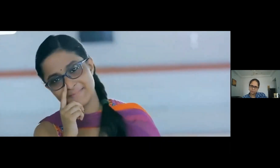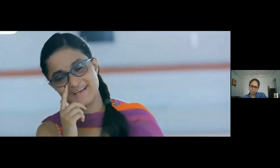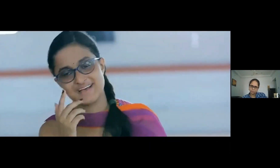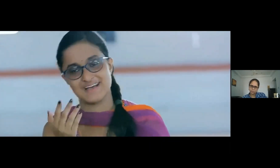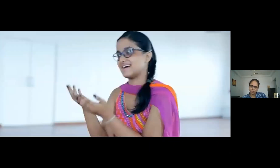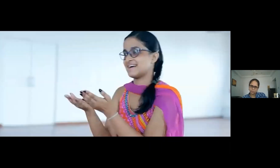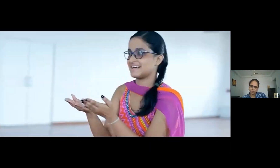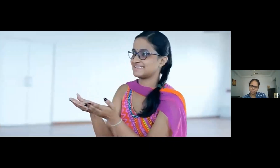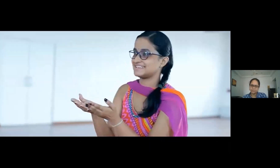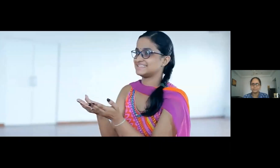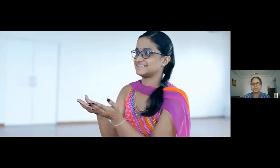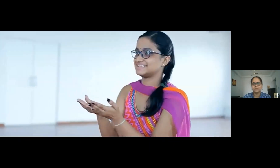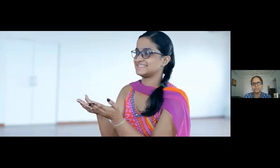ಅಮ್ಮ